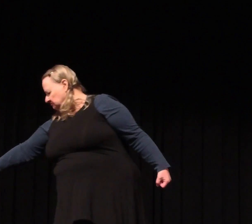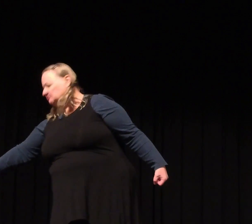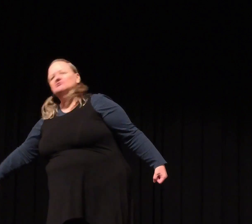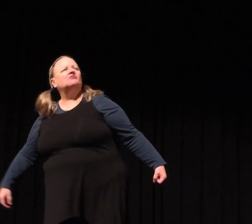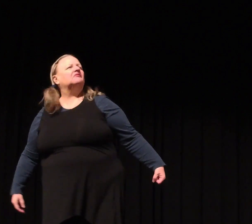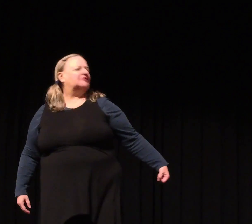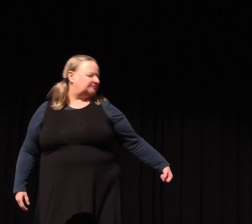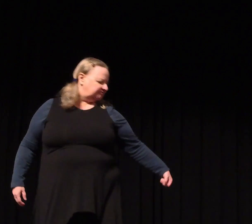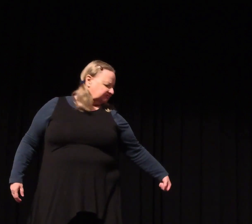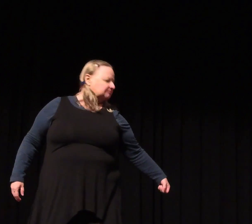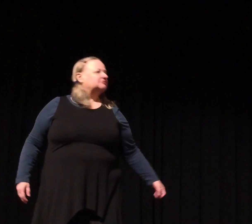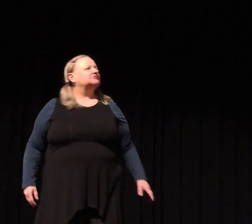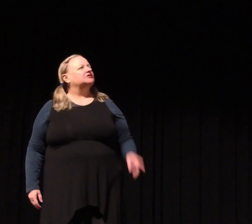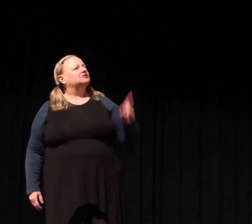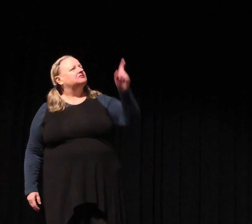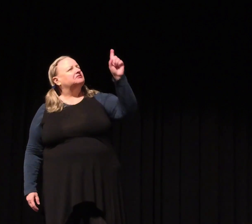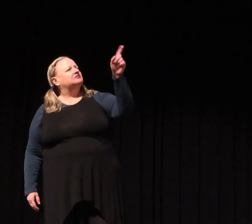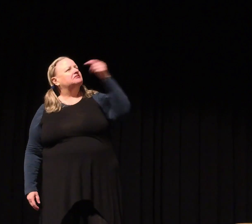Oh.